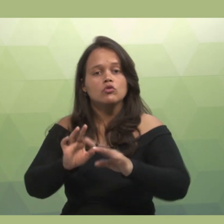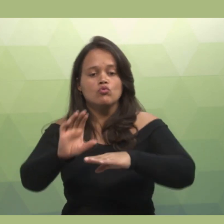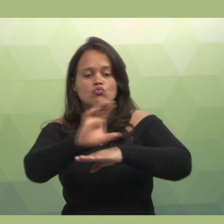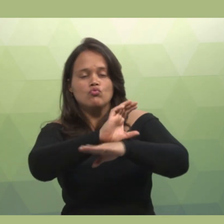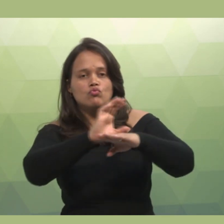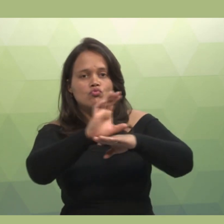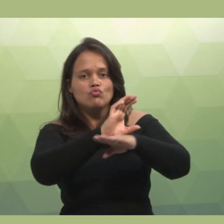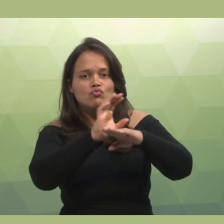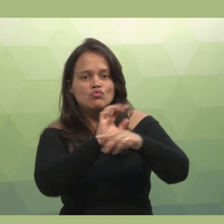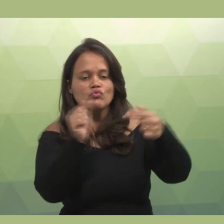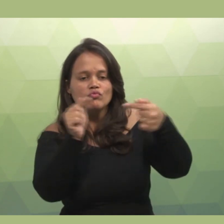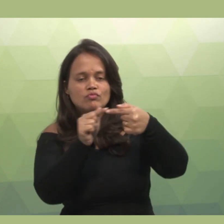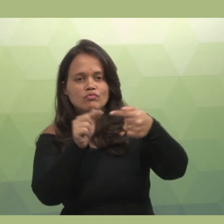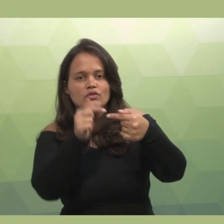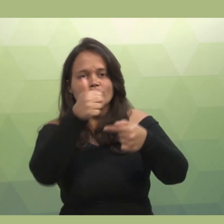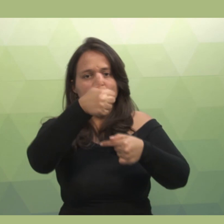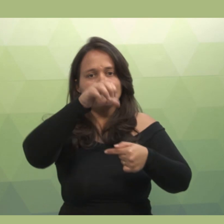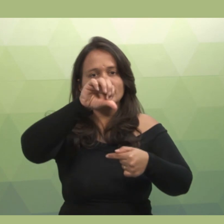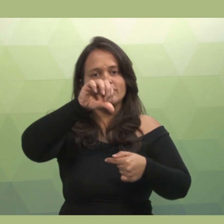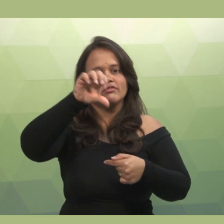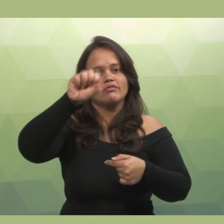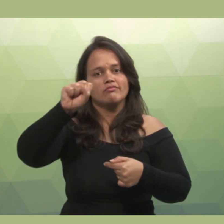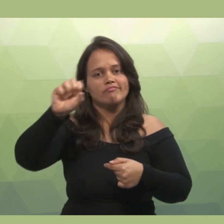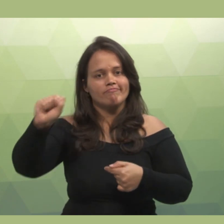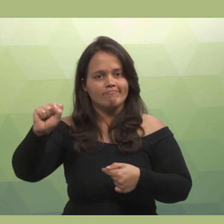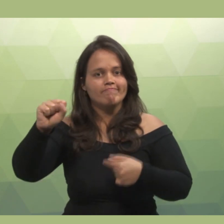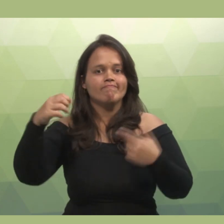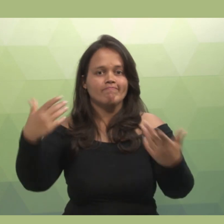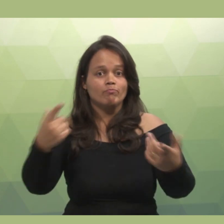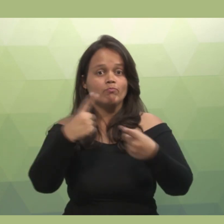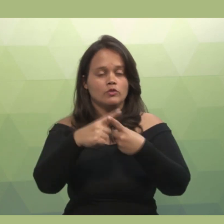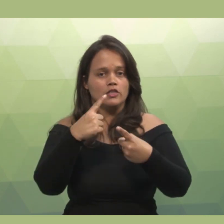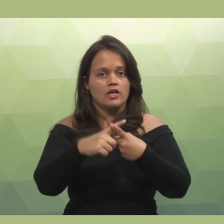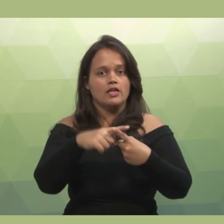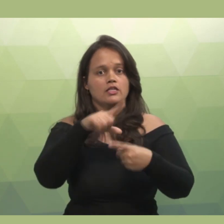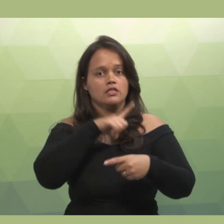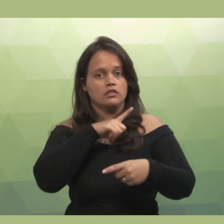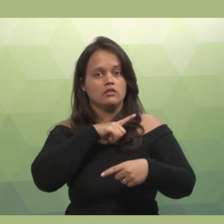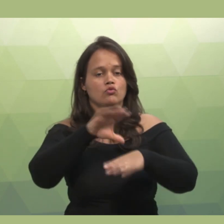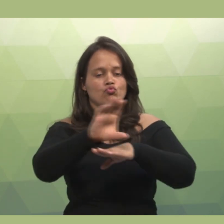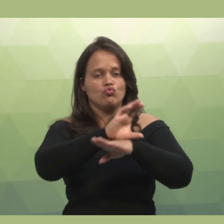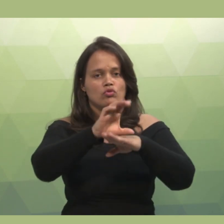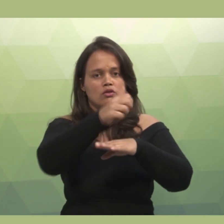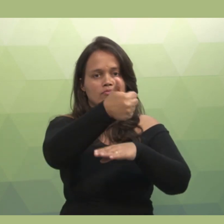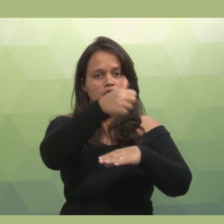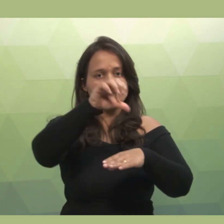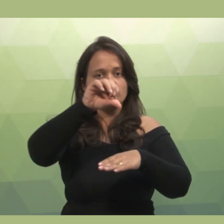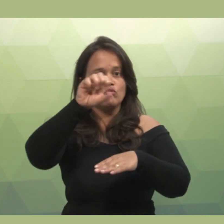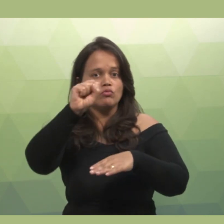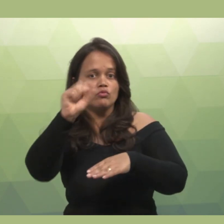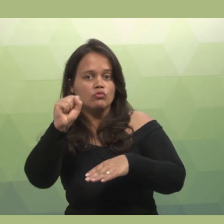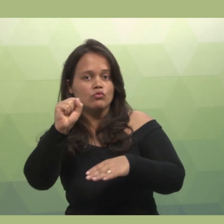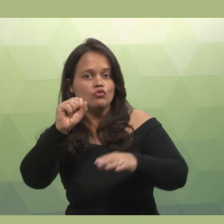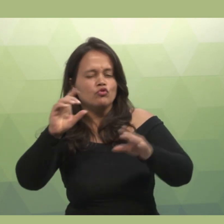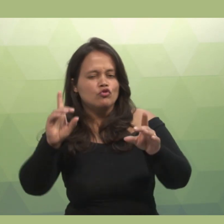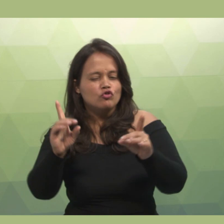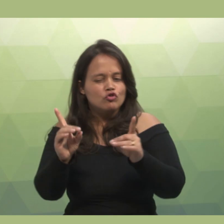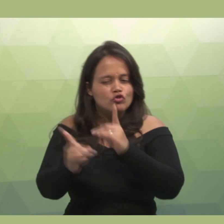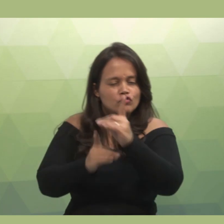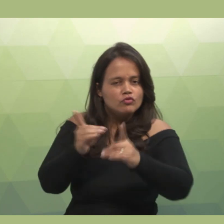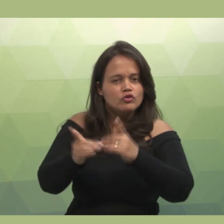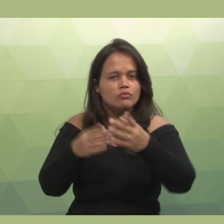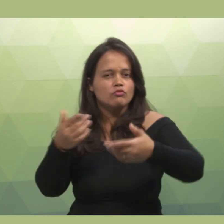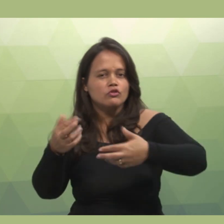1988. Nós temos uma Constituição em 88 que traz uma nova dinâmica para a educação nacional, uma Constituição